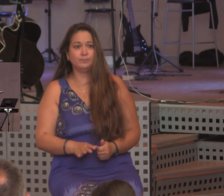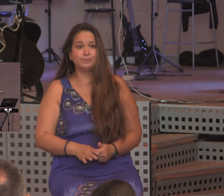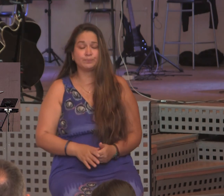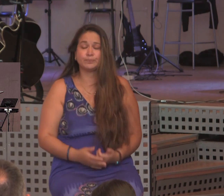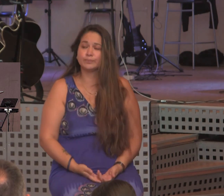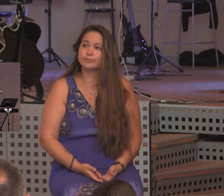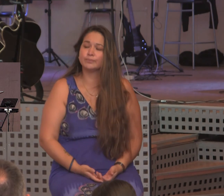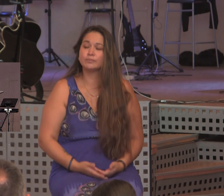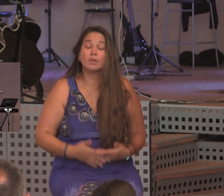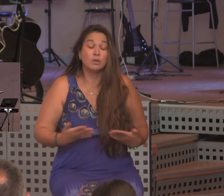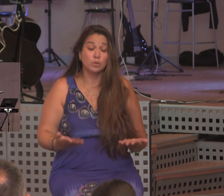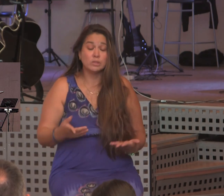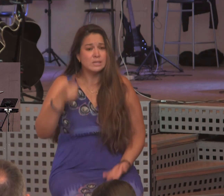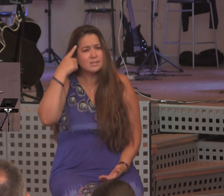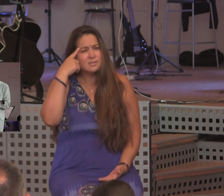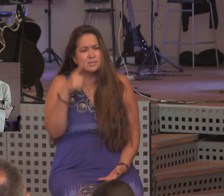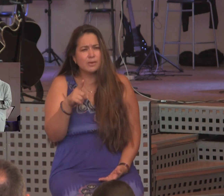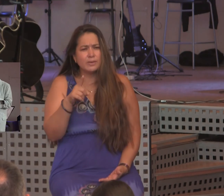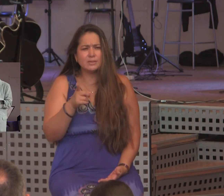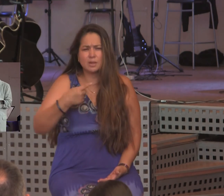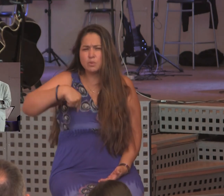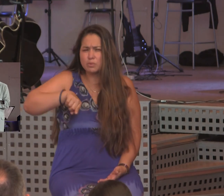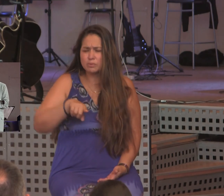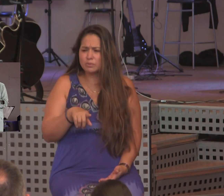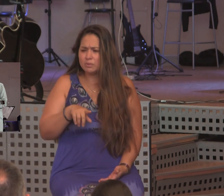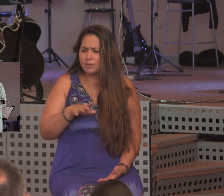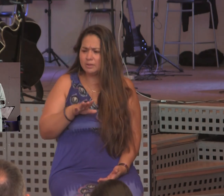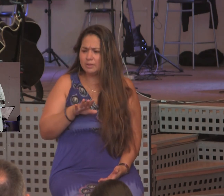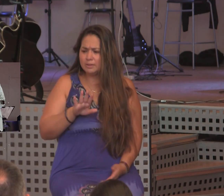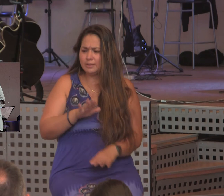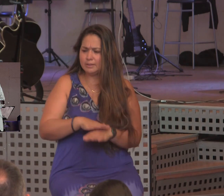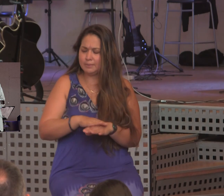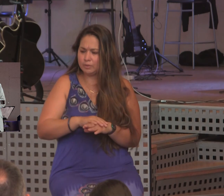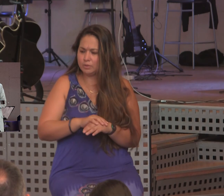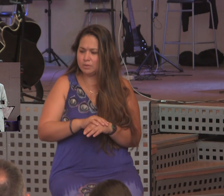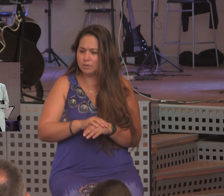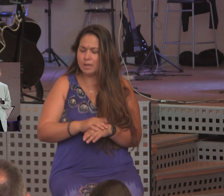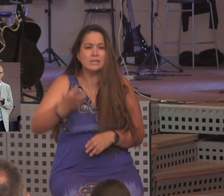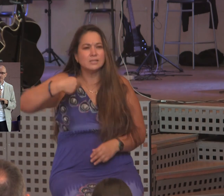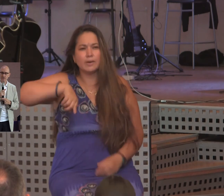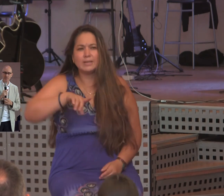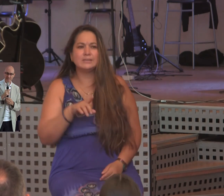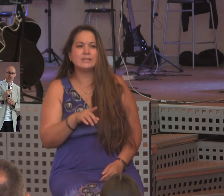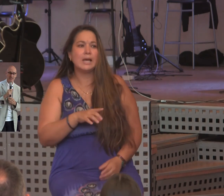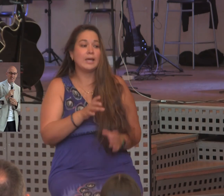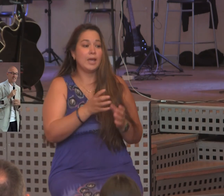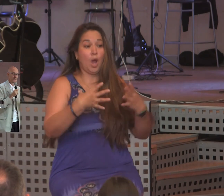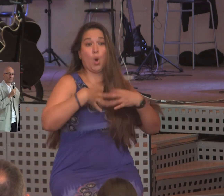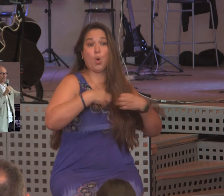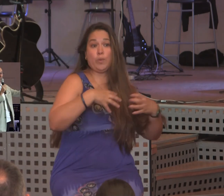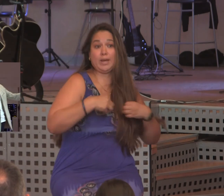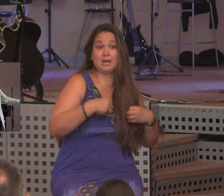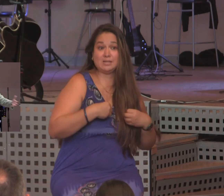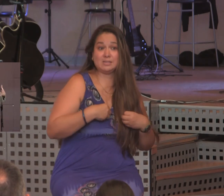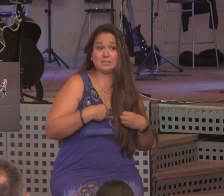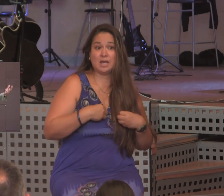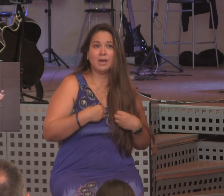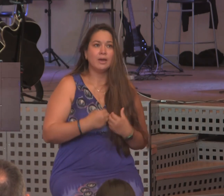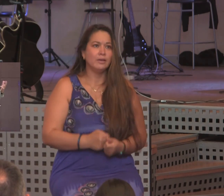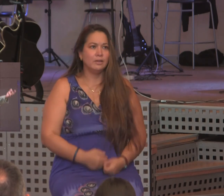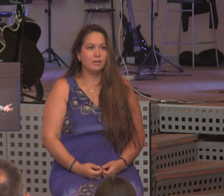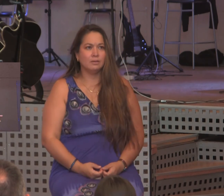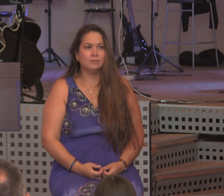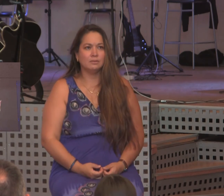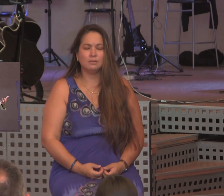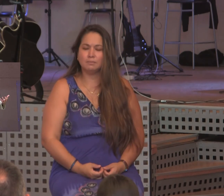¿Sabes que no se puede conducir ovejas como se conduce a las vacas? Nosotros pensamos que sí, de hecho,